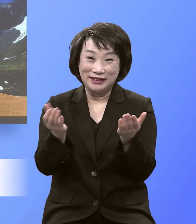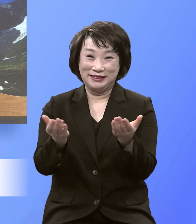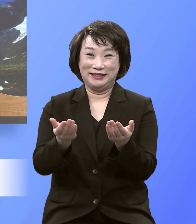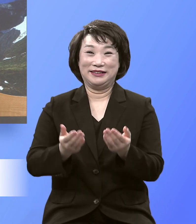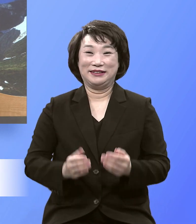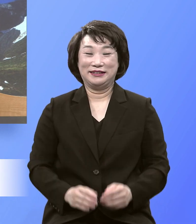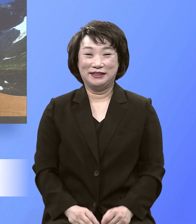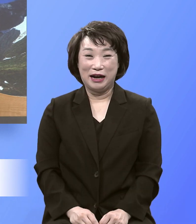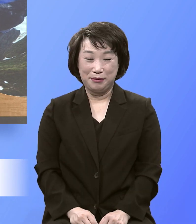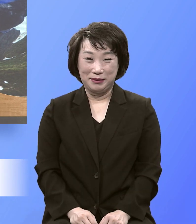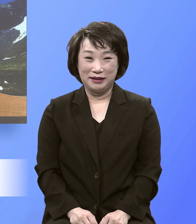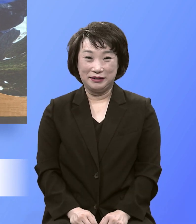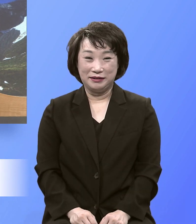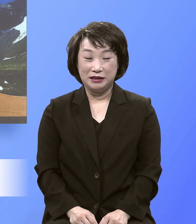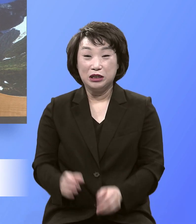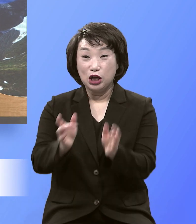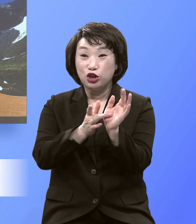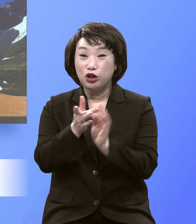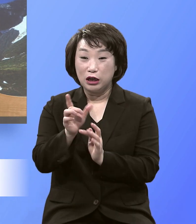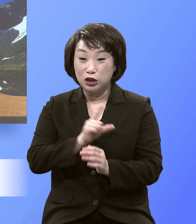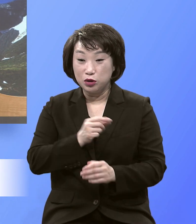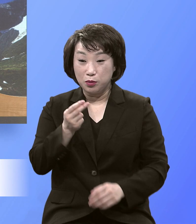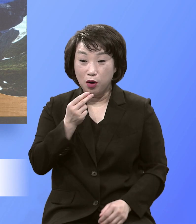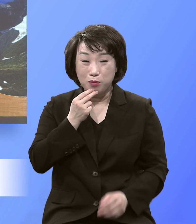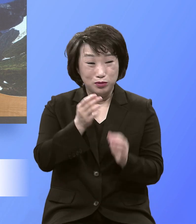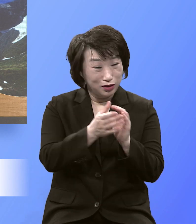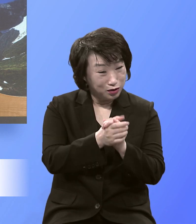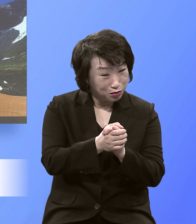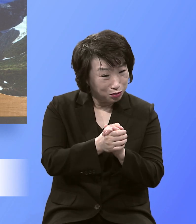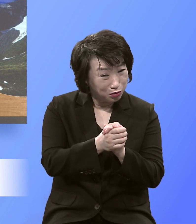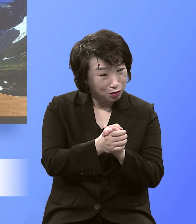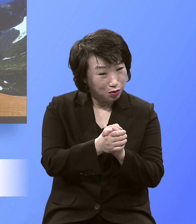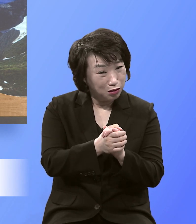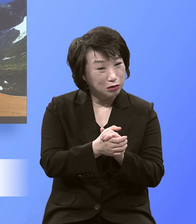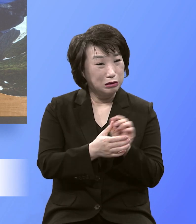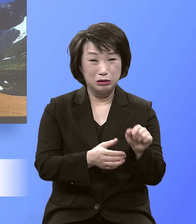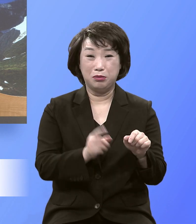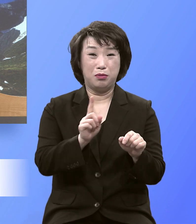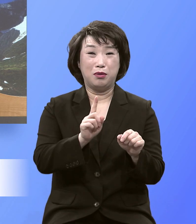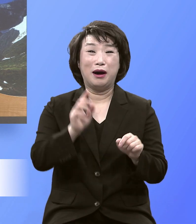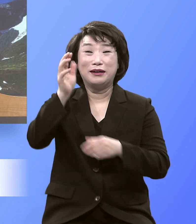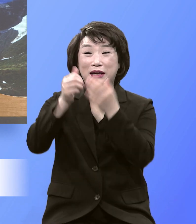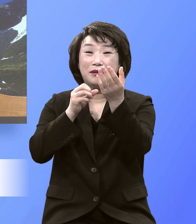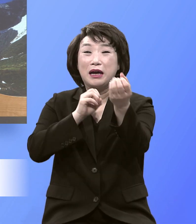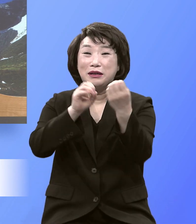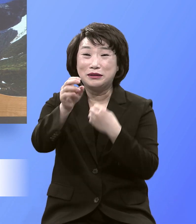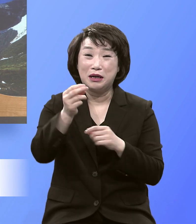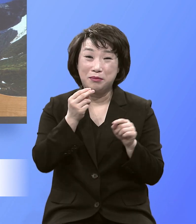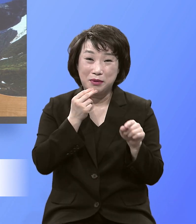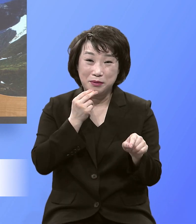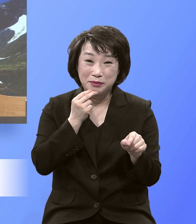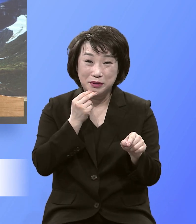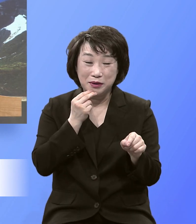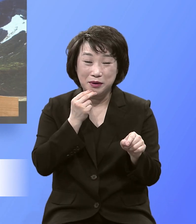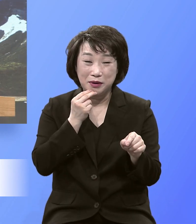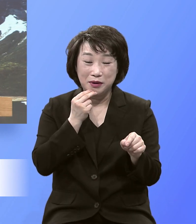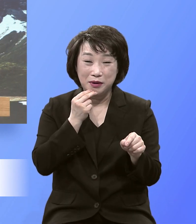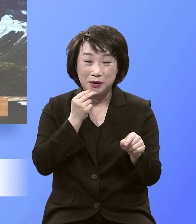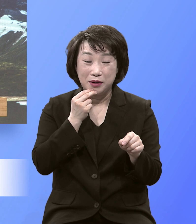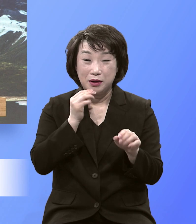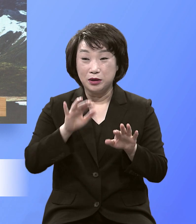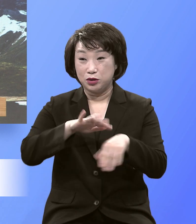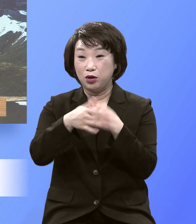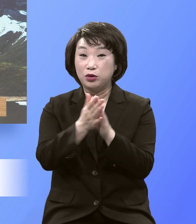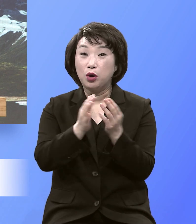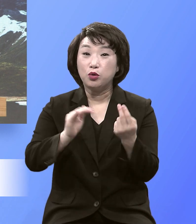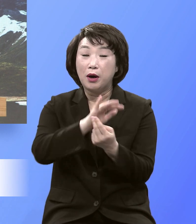것입니다. 그의 이름이 없는 기도는 상달될 수가 없는 것이